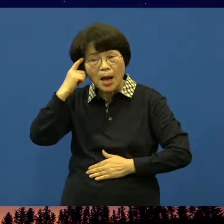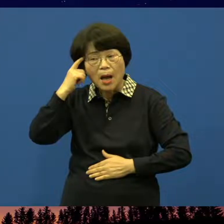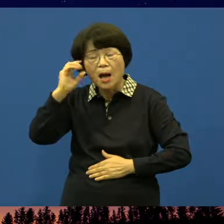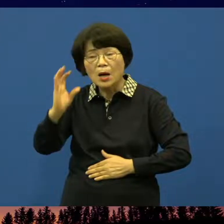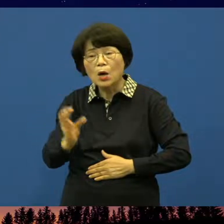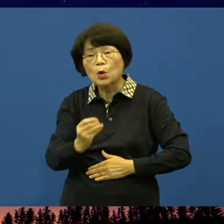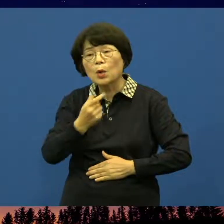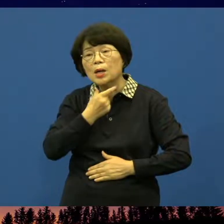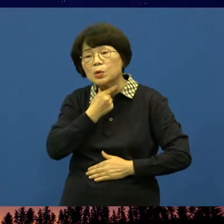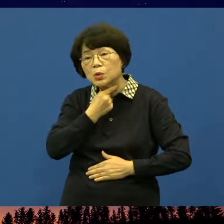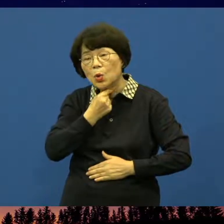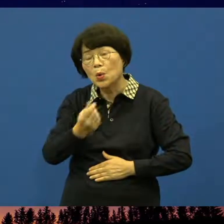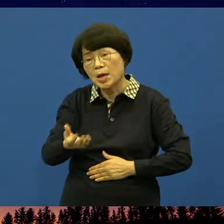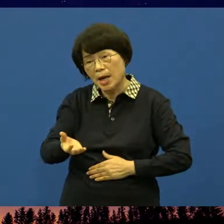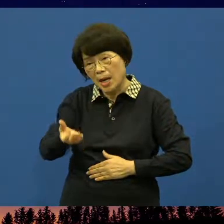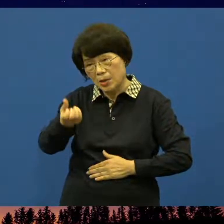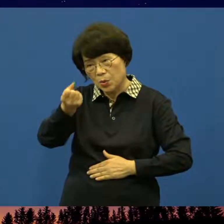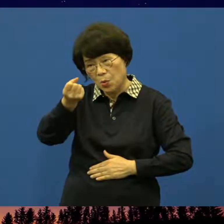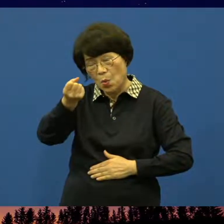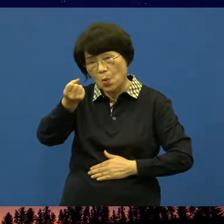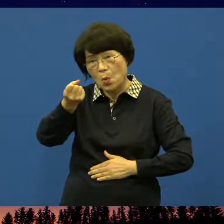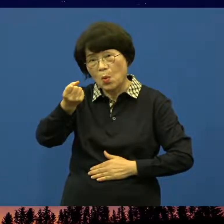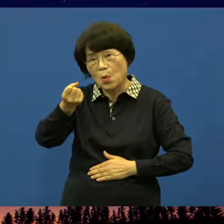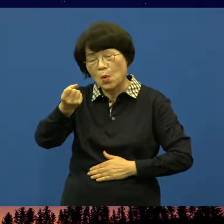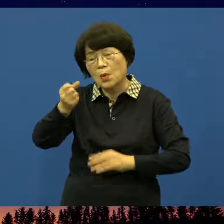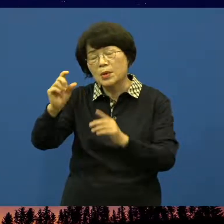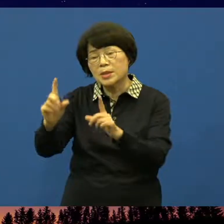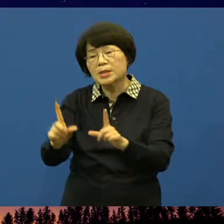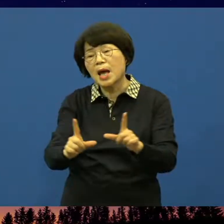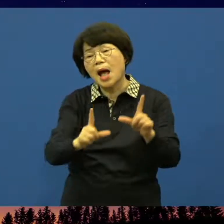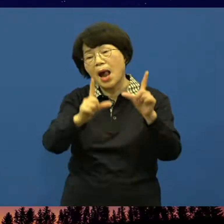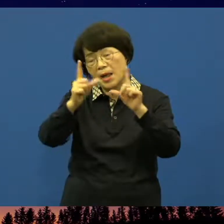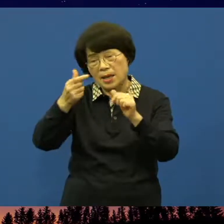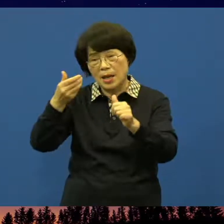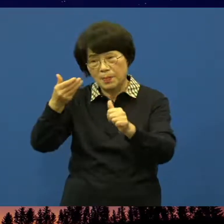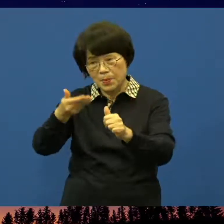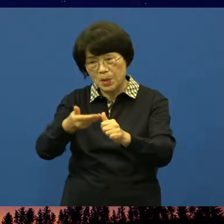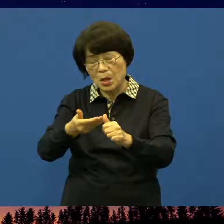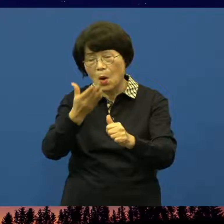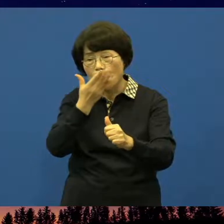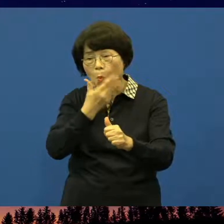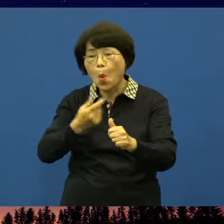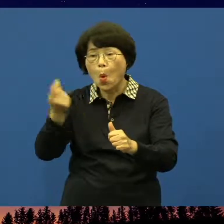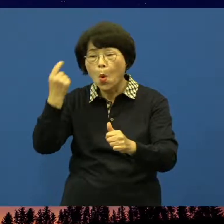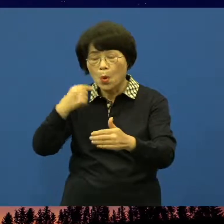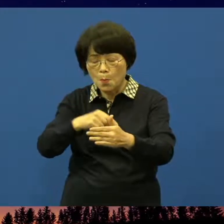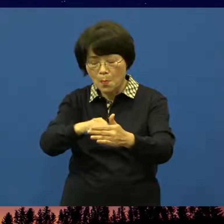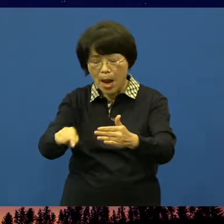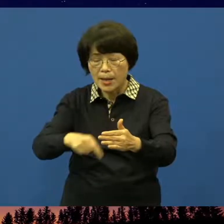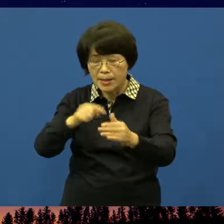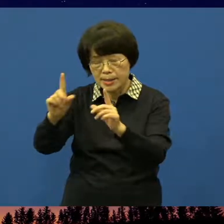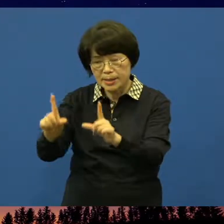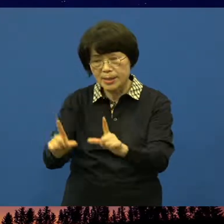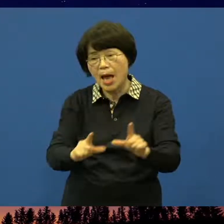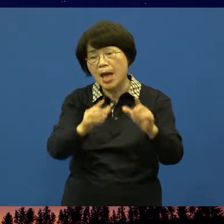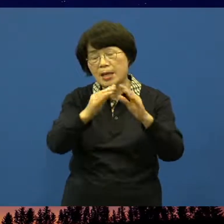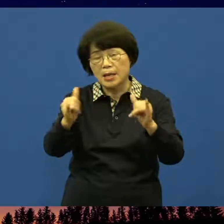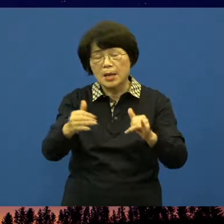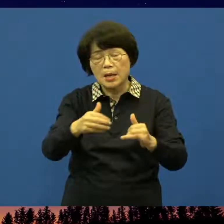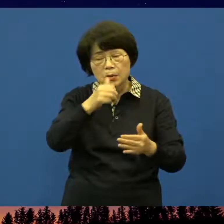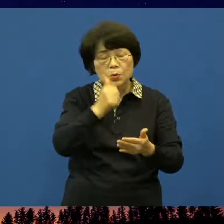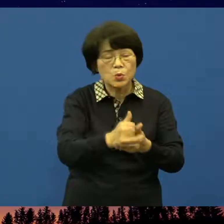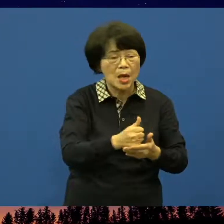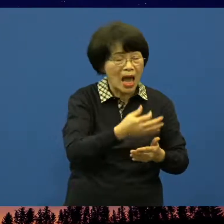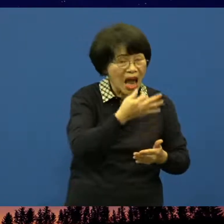소원을 갖게 하시고 그렇게 살아가게 하신다는 거예요. 그게 복음 안에서 살아가는 삶이에요. 여러분, 죄의 소욕은 죽고